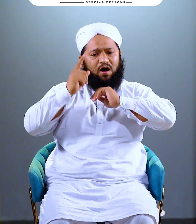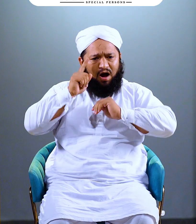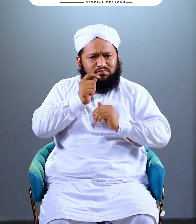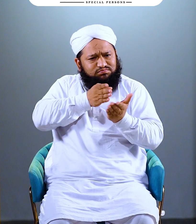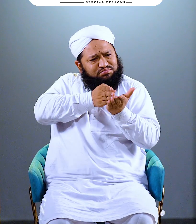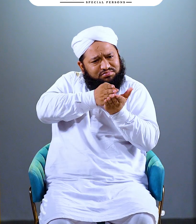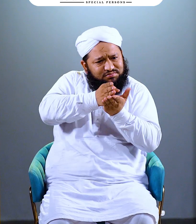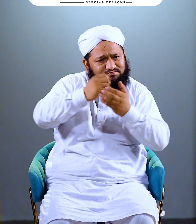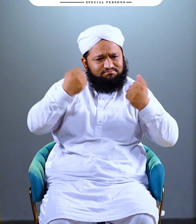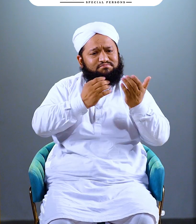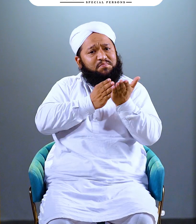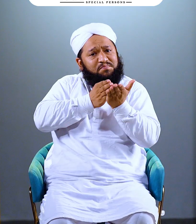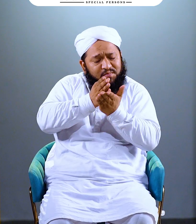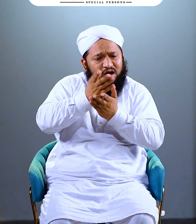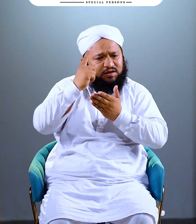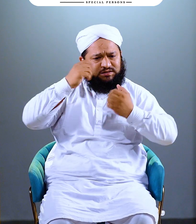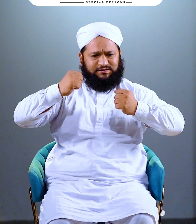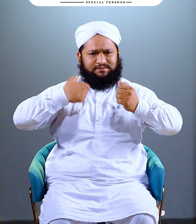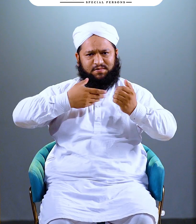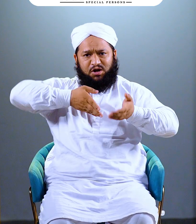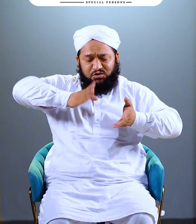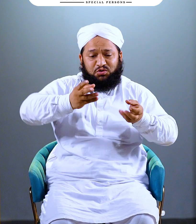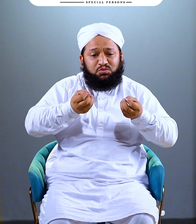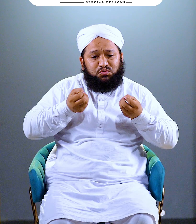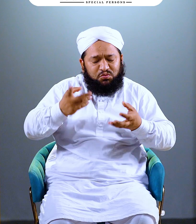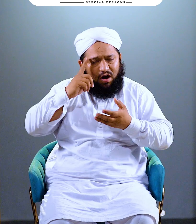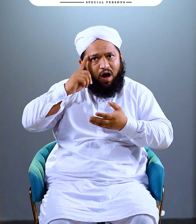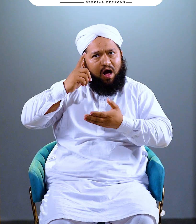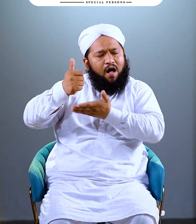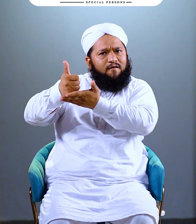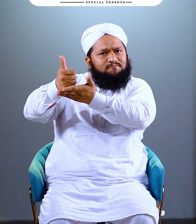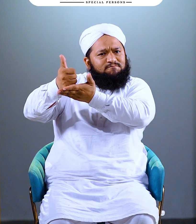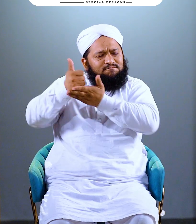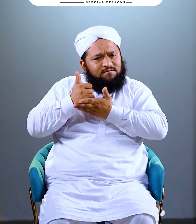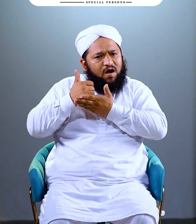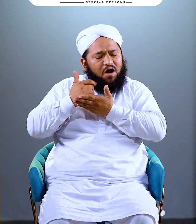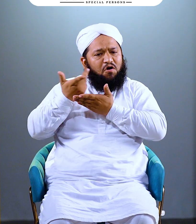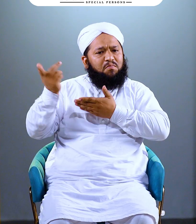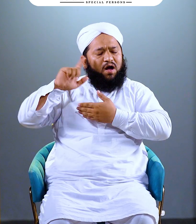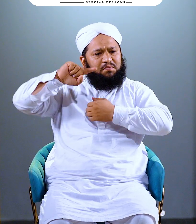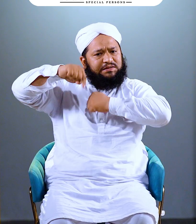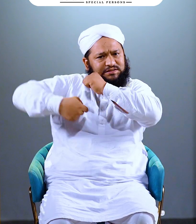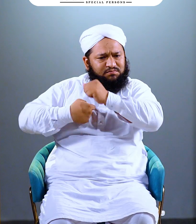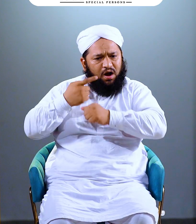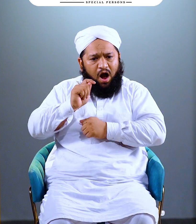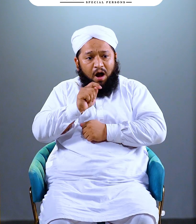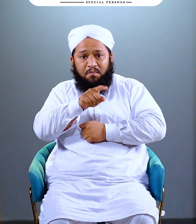کام کے لیے گیئر اپ کرنے کے لیے، تیار کرنے کے لیے، وہ یہ ریوارڈ اور پینلٹی ہی ہے کہ فلاں کام کرو